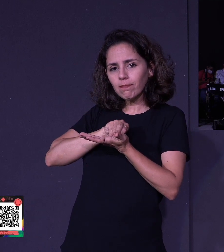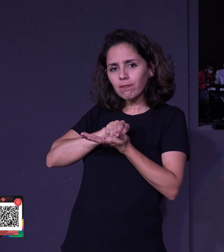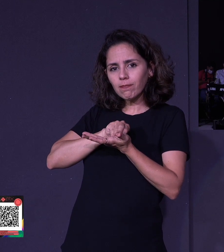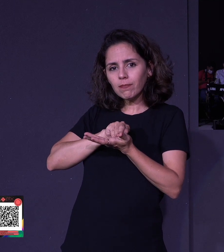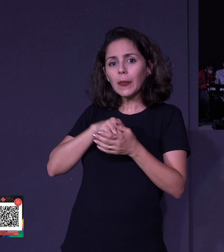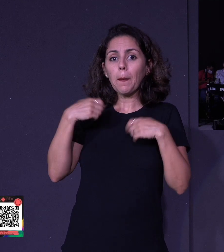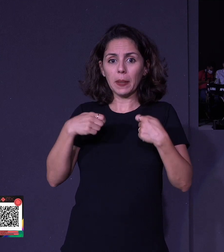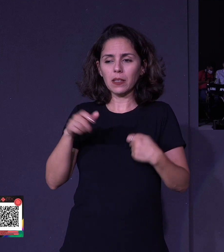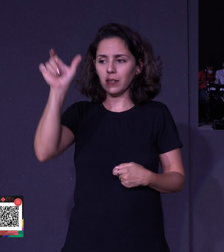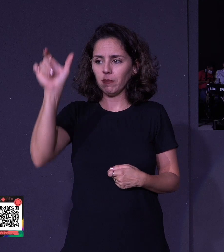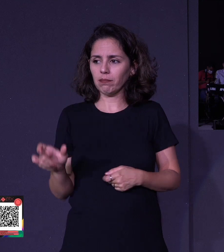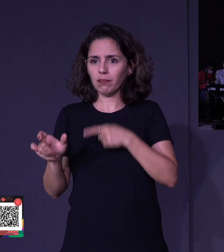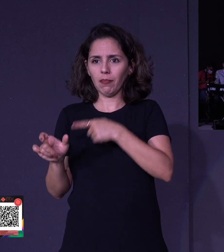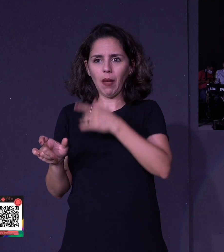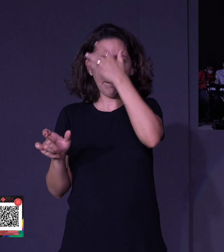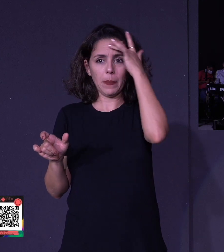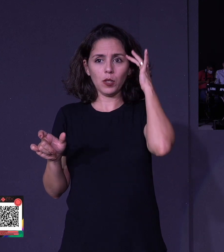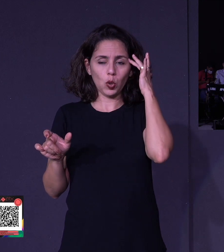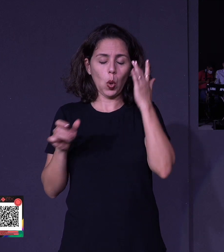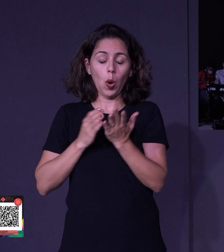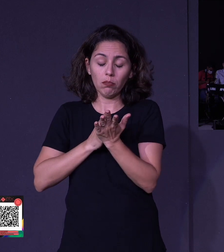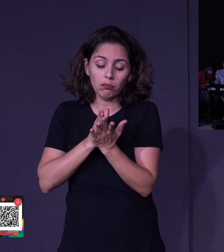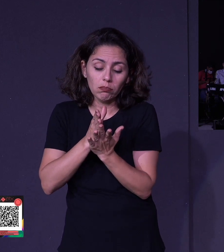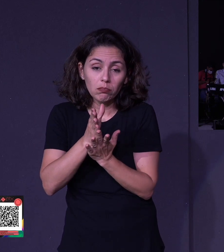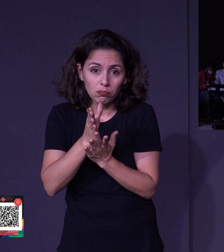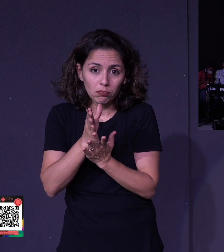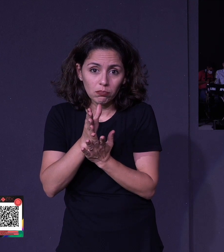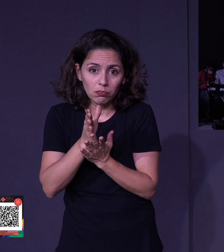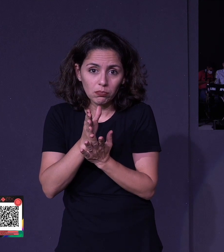disciplina na família, não podemos pensar em ordem e disciplina na sociedade.